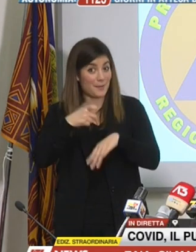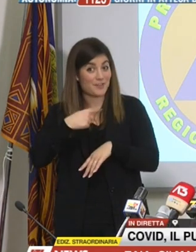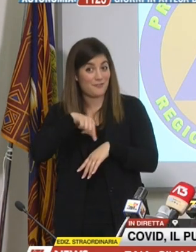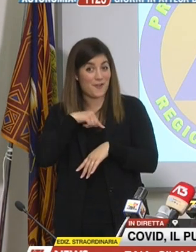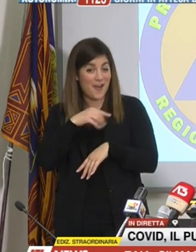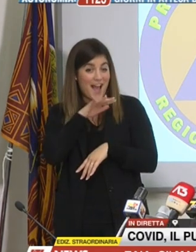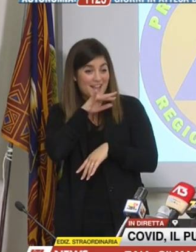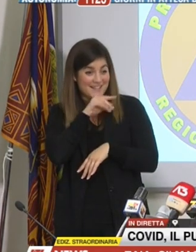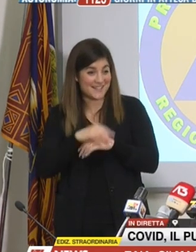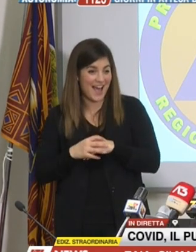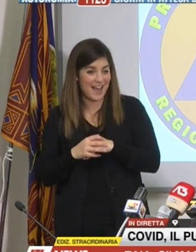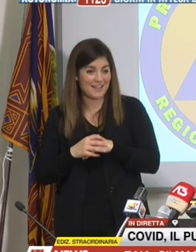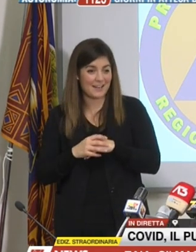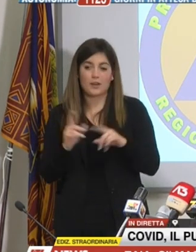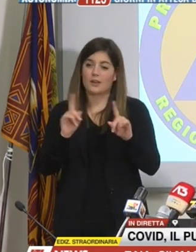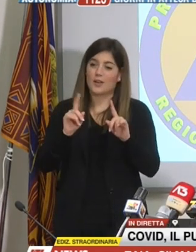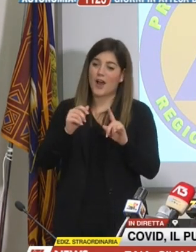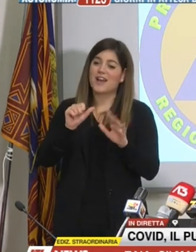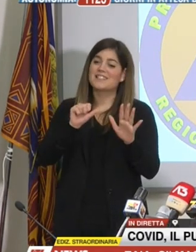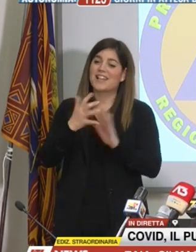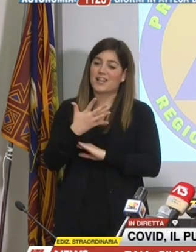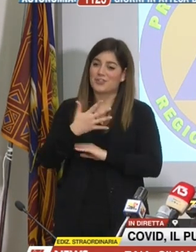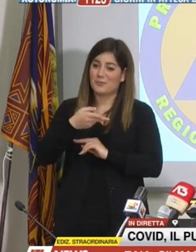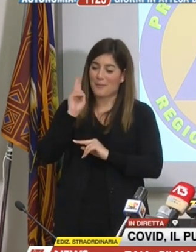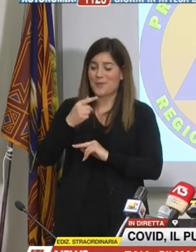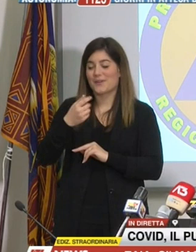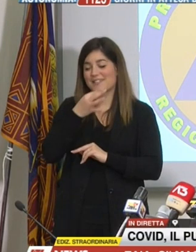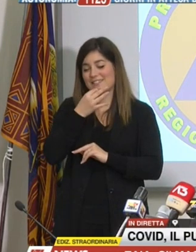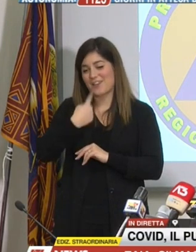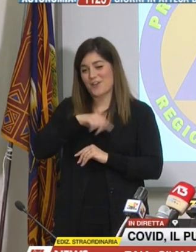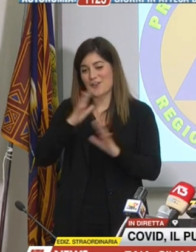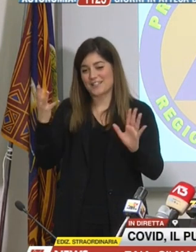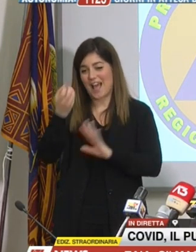Io già ci sono vicino. Ah, beh.